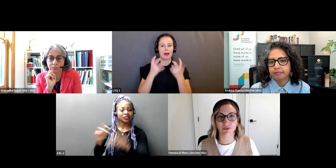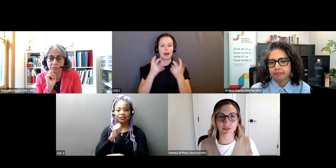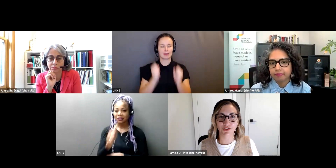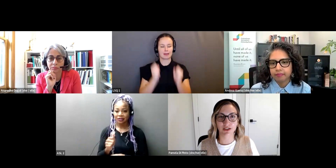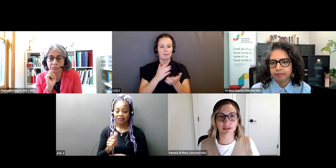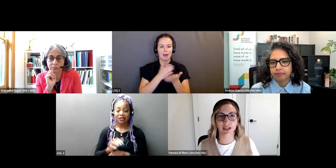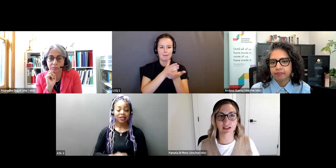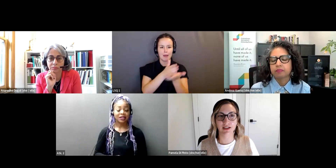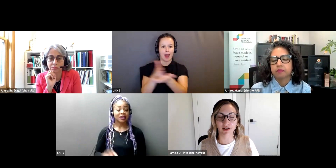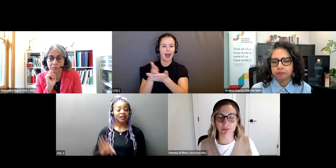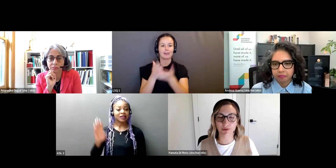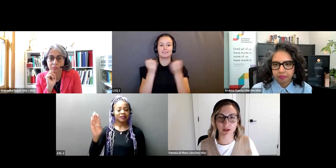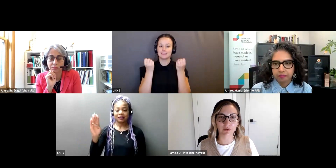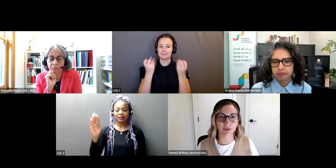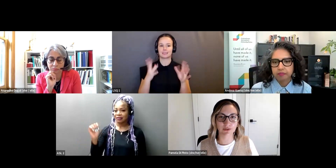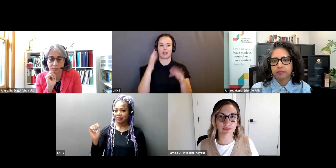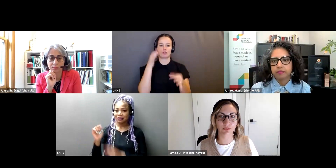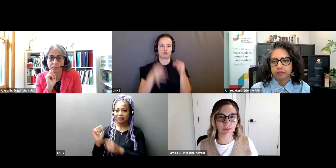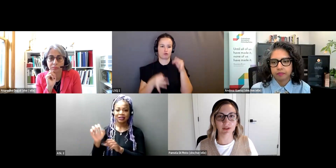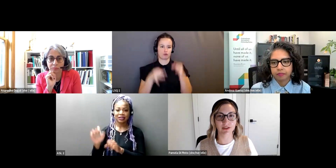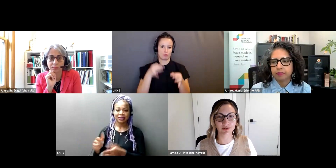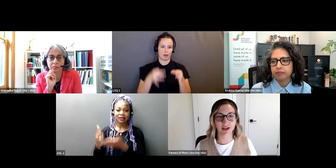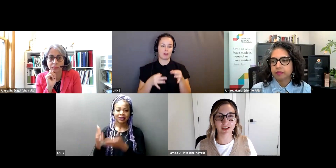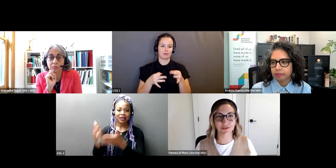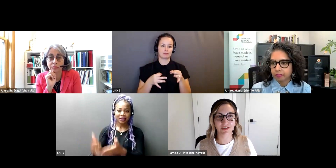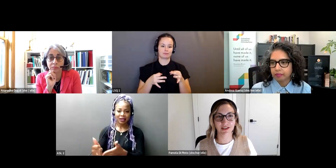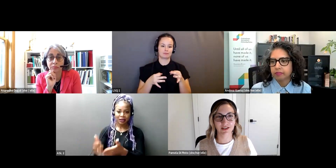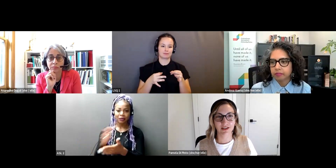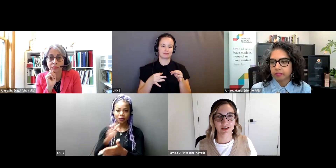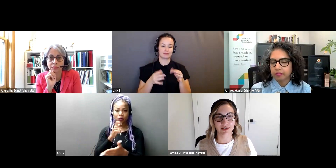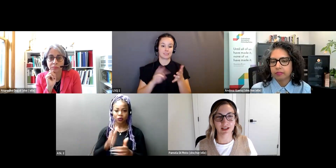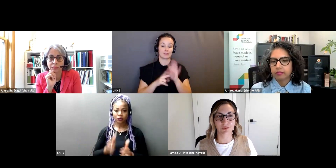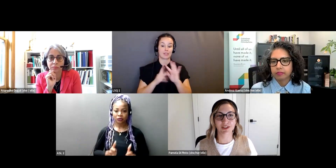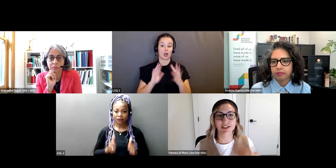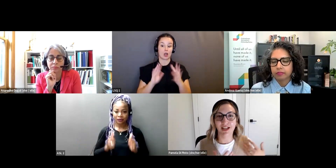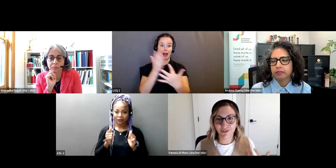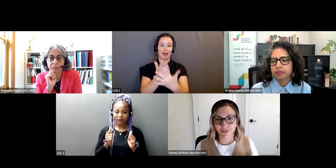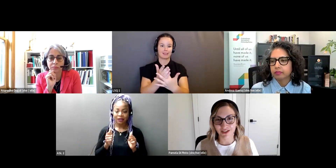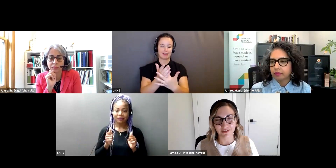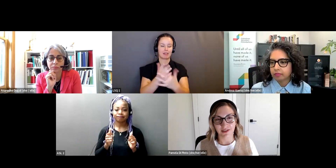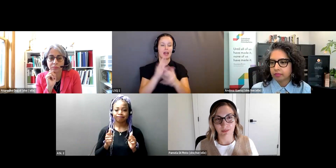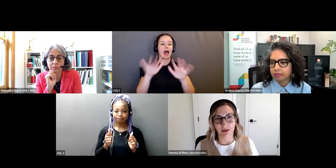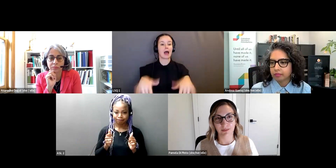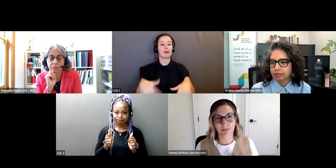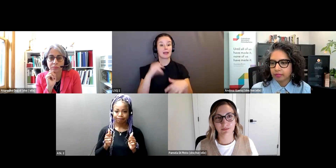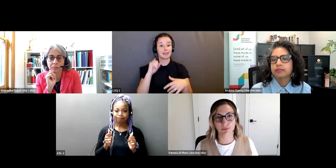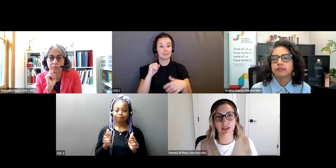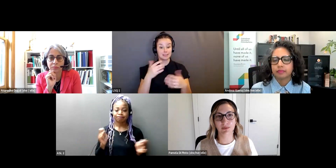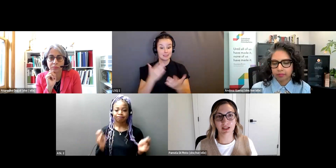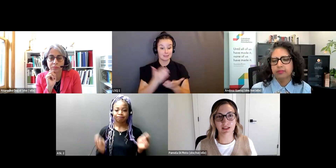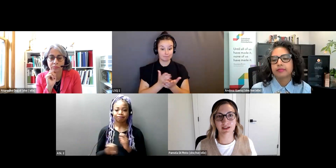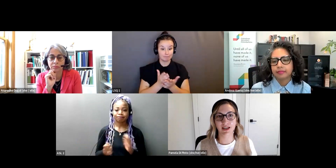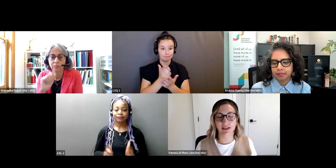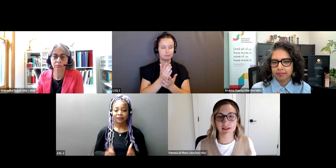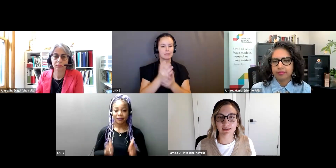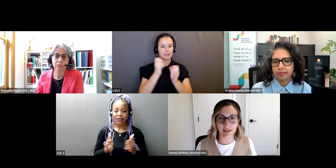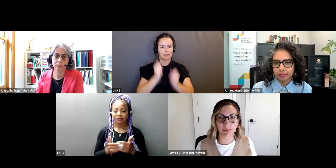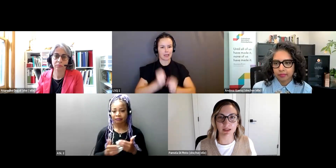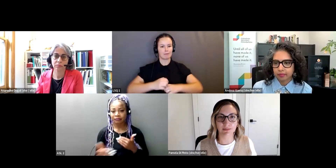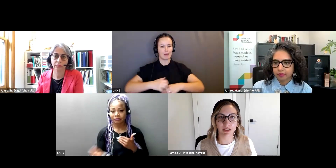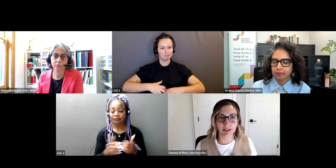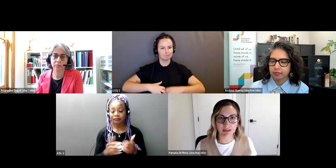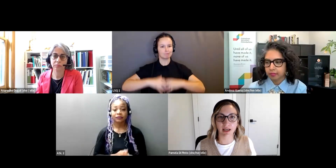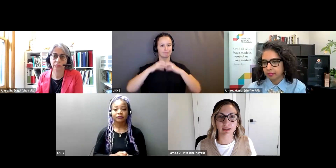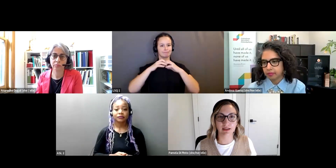sûre, sans jugement. Et c'est le type d'intervention qui peut aider les survivantes et survivants pour qu'ils puissent reconstruire leur vie.